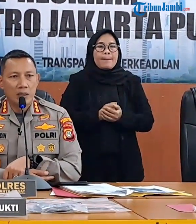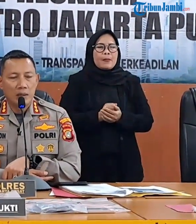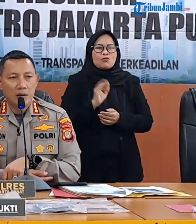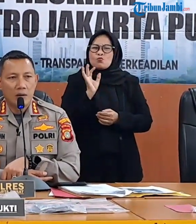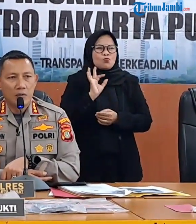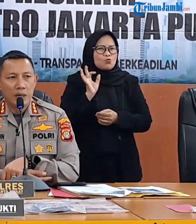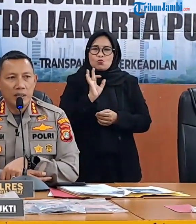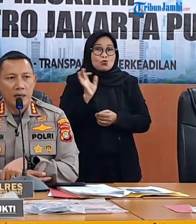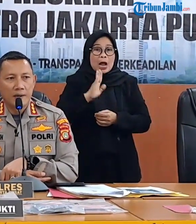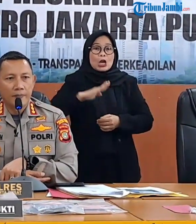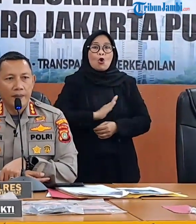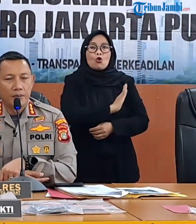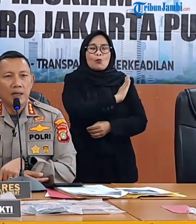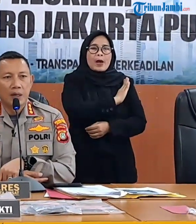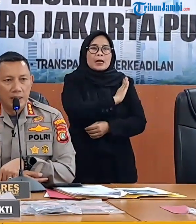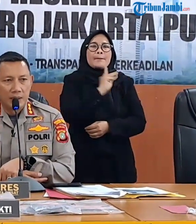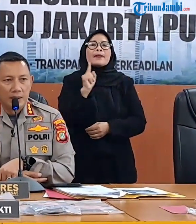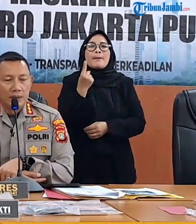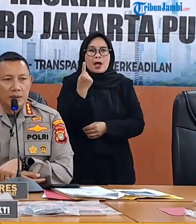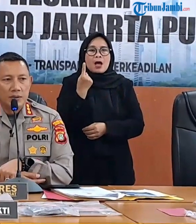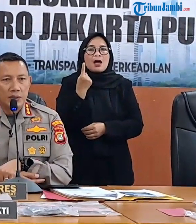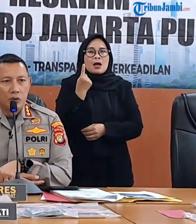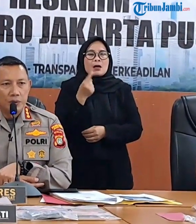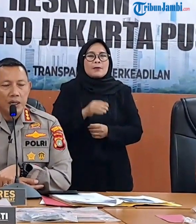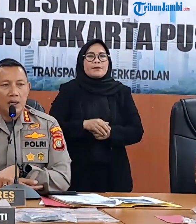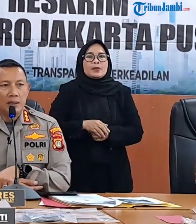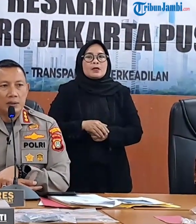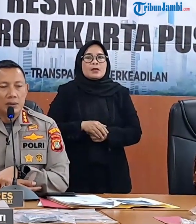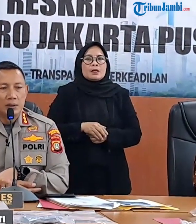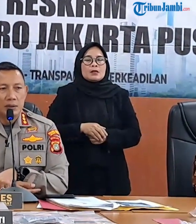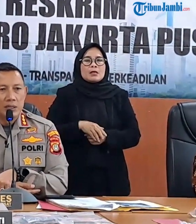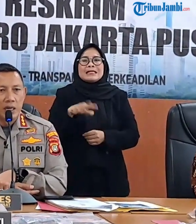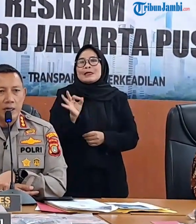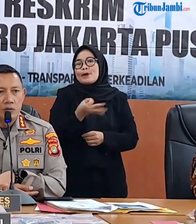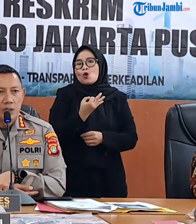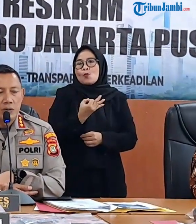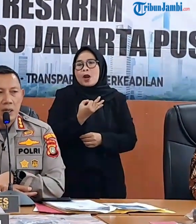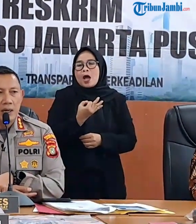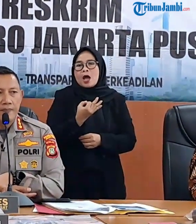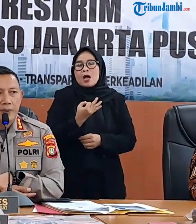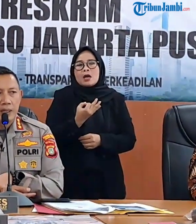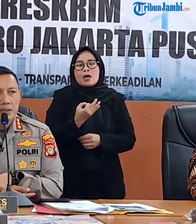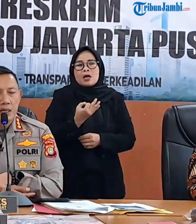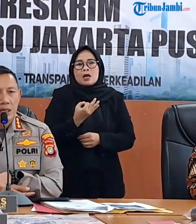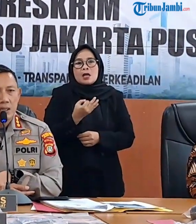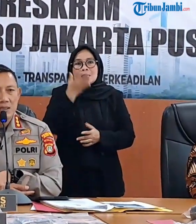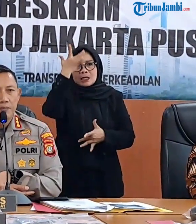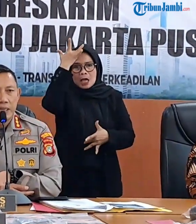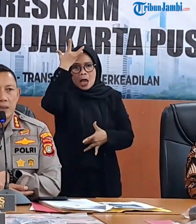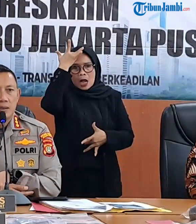bukan korban yang pertama. Sebelumnya di Jalan Industri juga